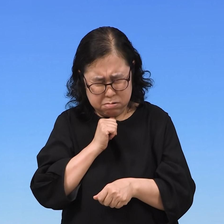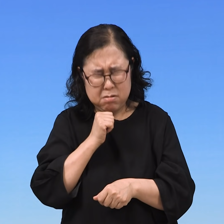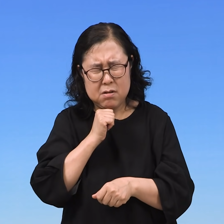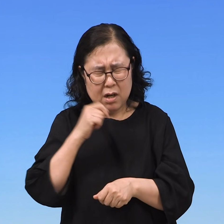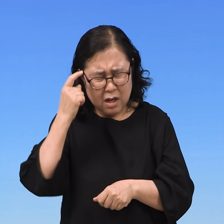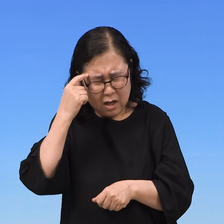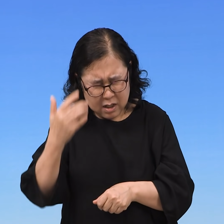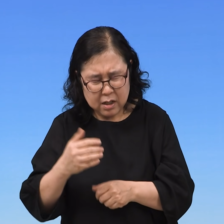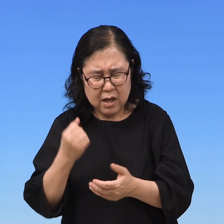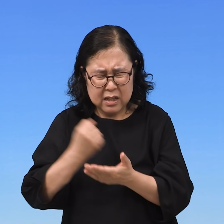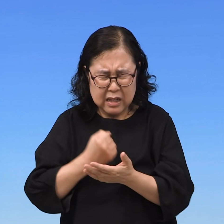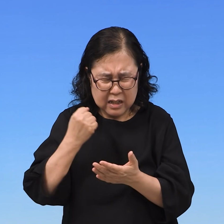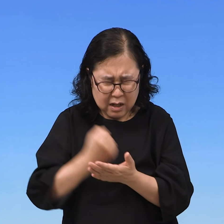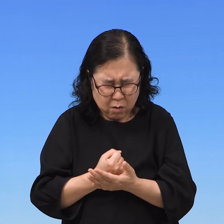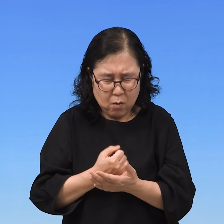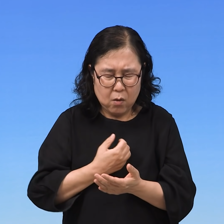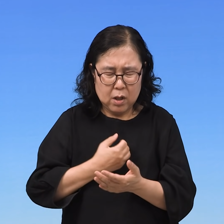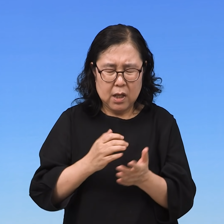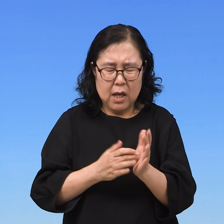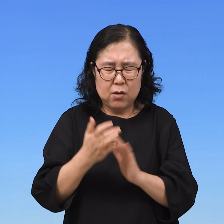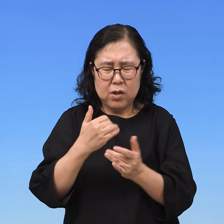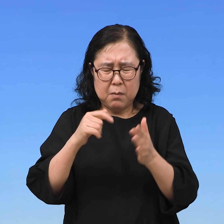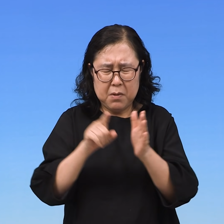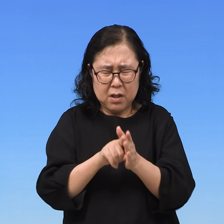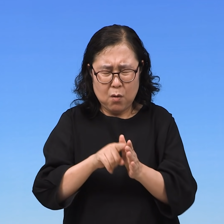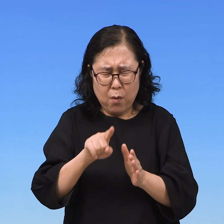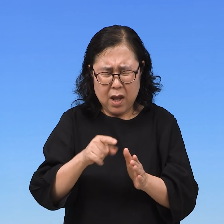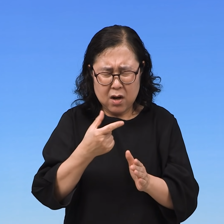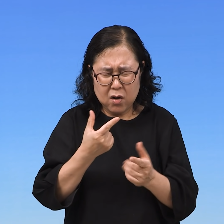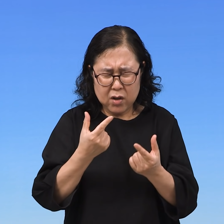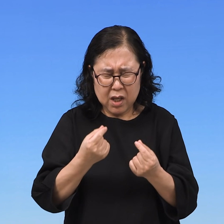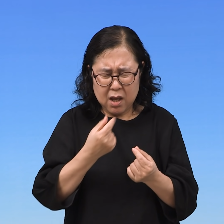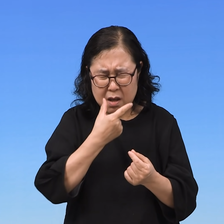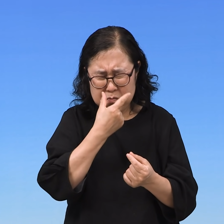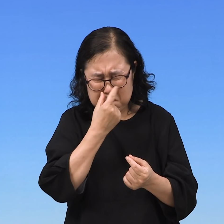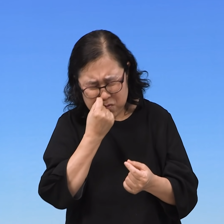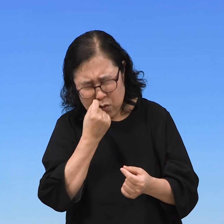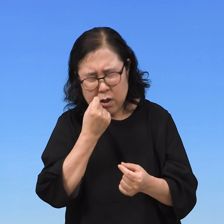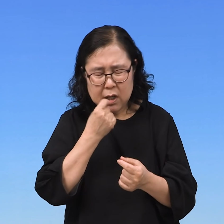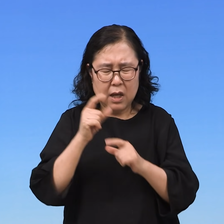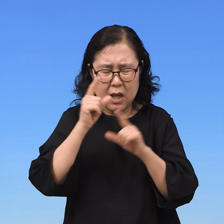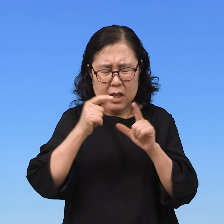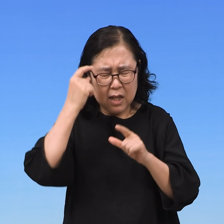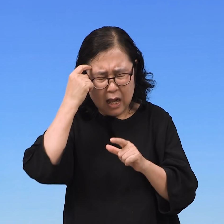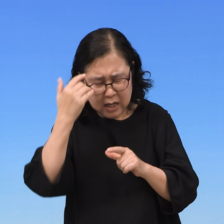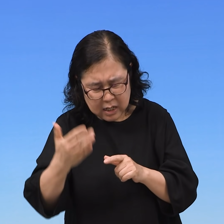이것밖에 되지 않는가? 예수 믿는 내가 왜 이렇게밖에는 살 수 없는가?